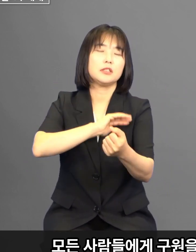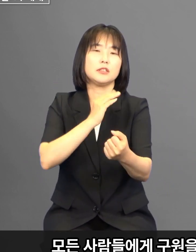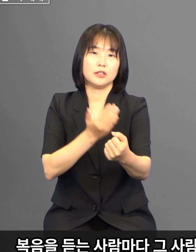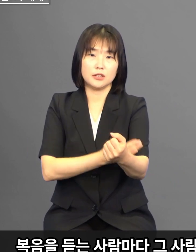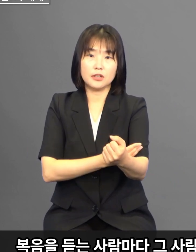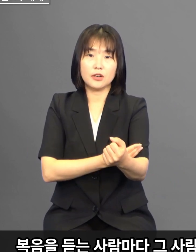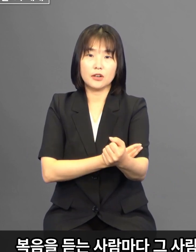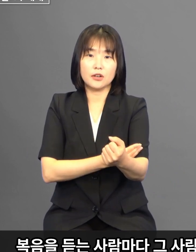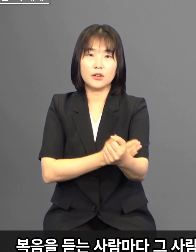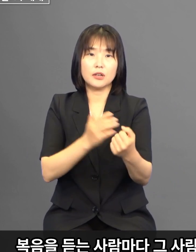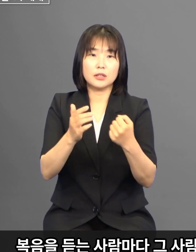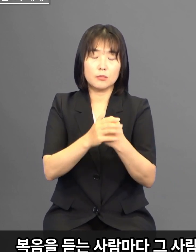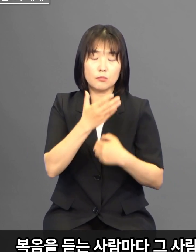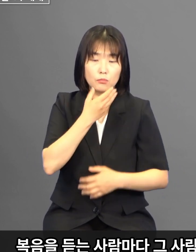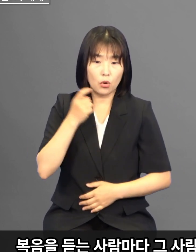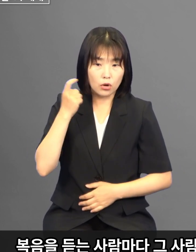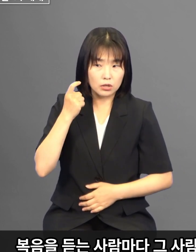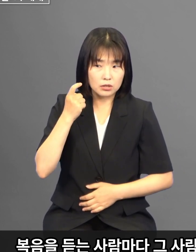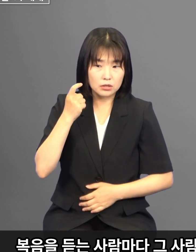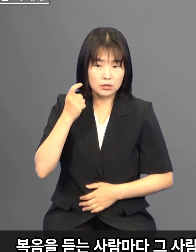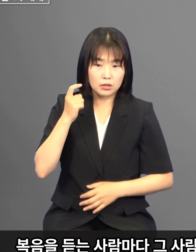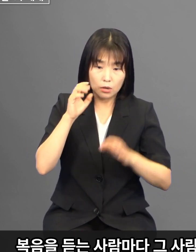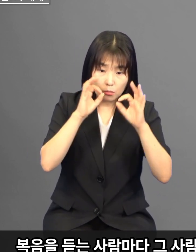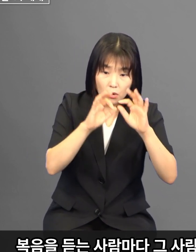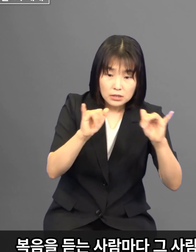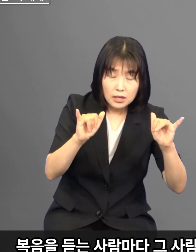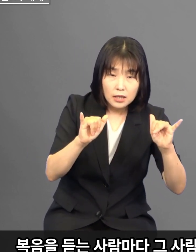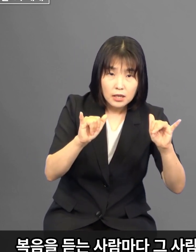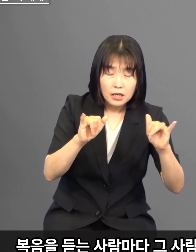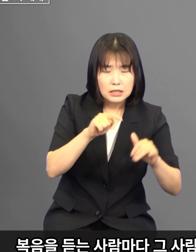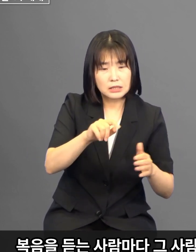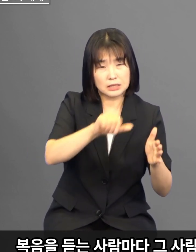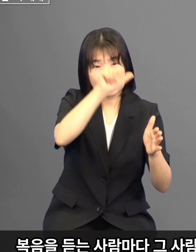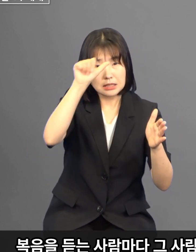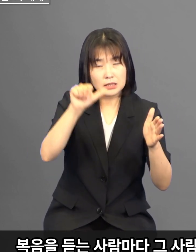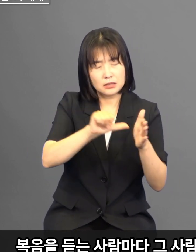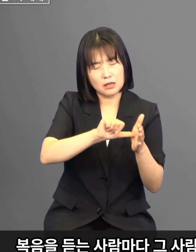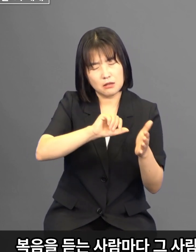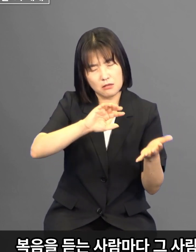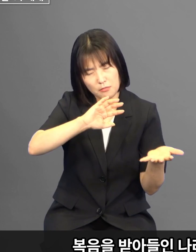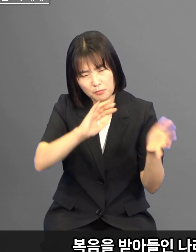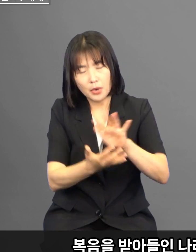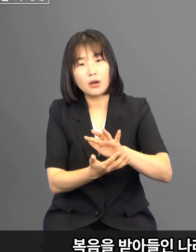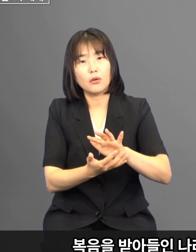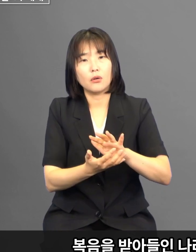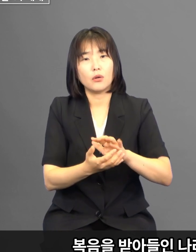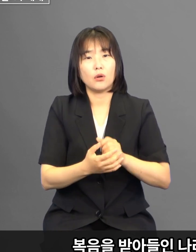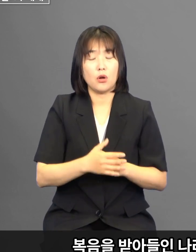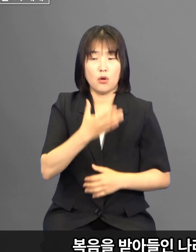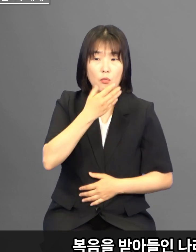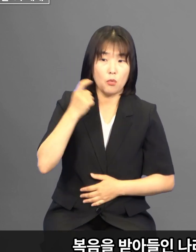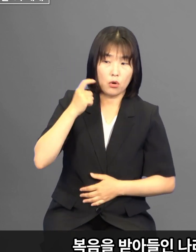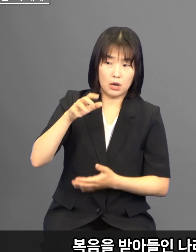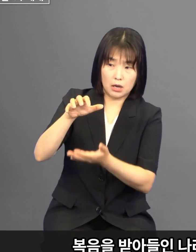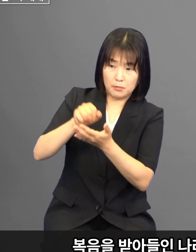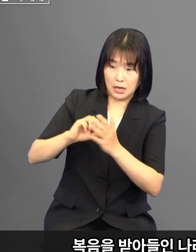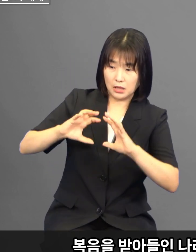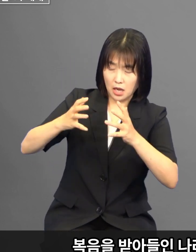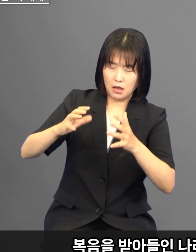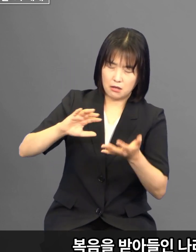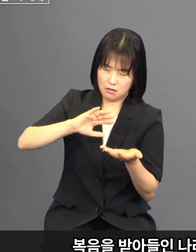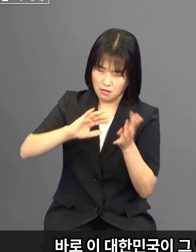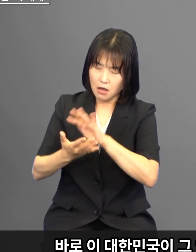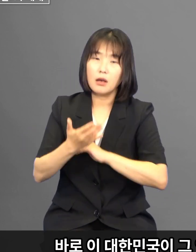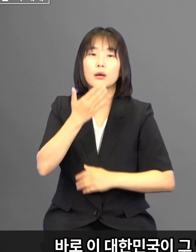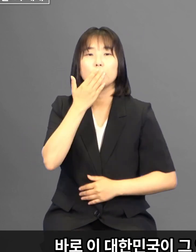때문에 복음을 듣는 사람마다 그 사람은 반드시 그의 인생은 바뀔 수밖에 없고 복음을 받아들인 나라는 바뀔 수밖에